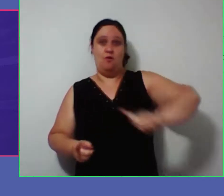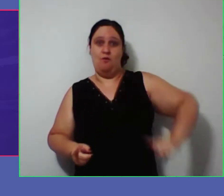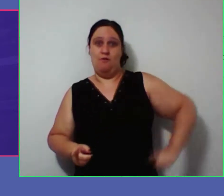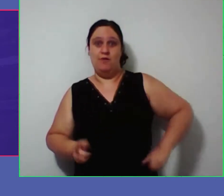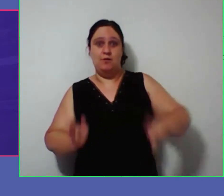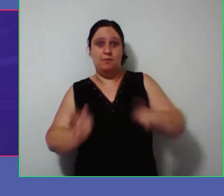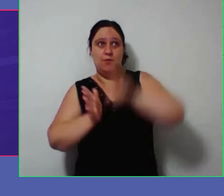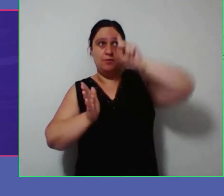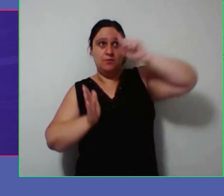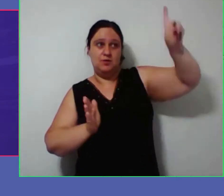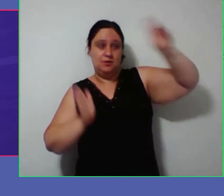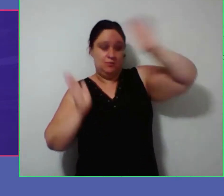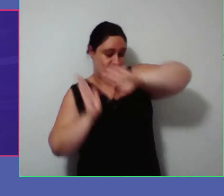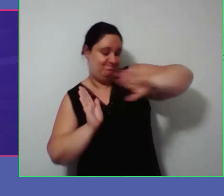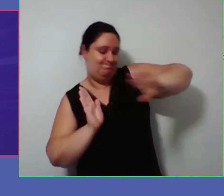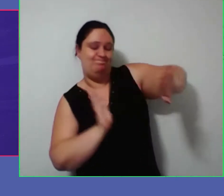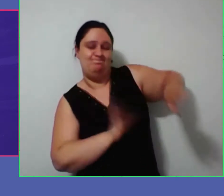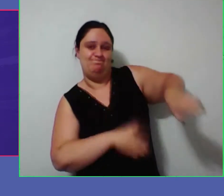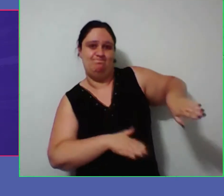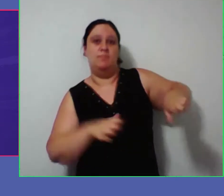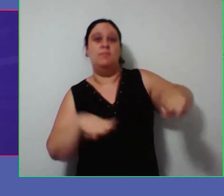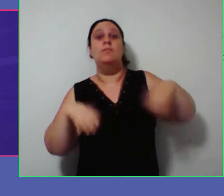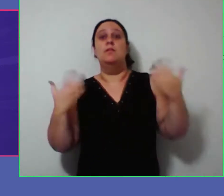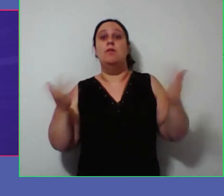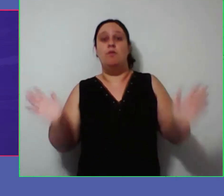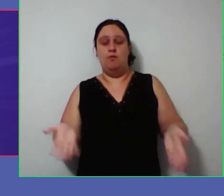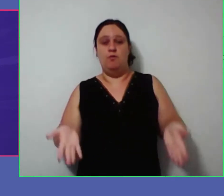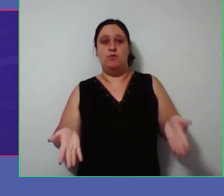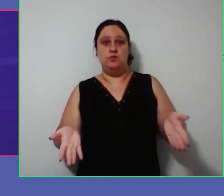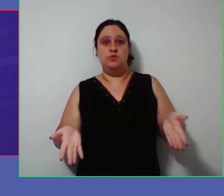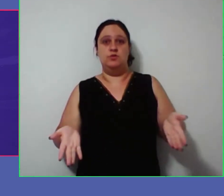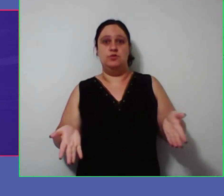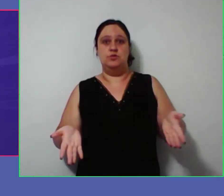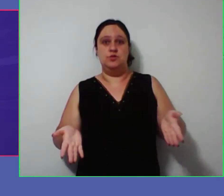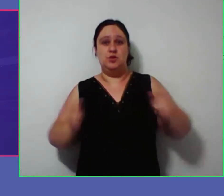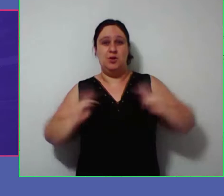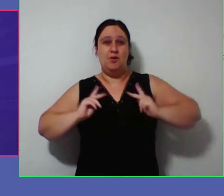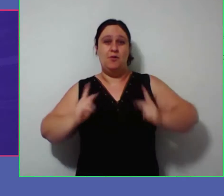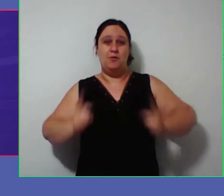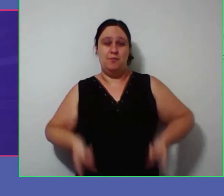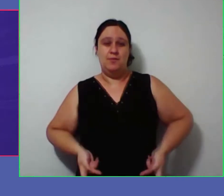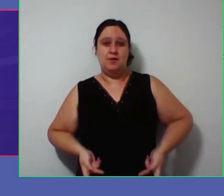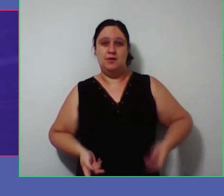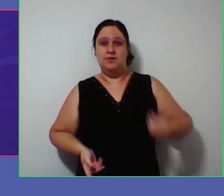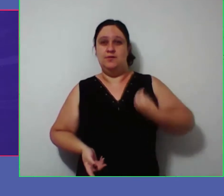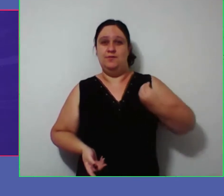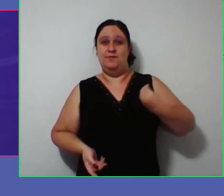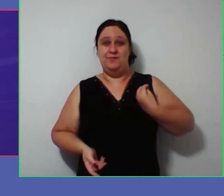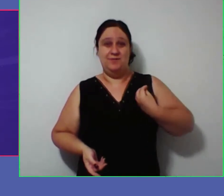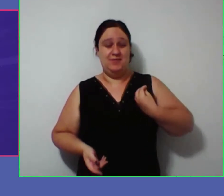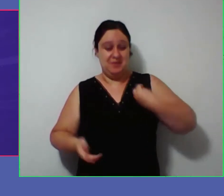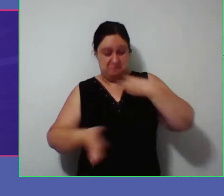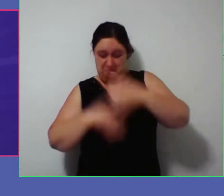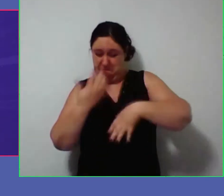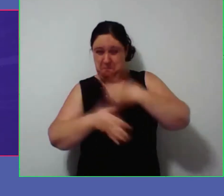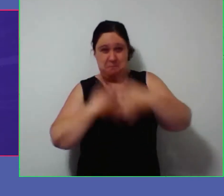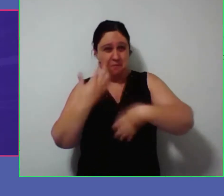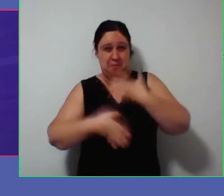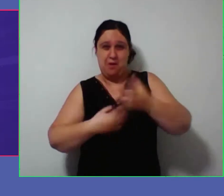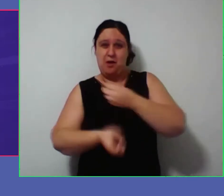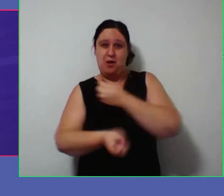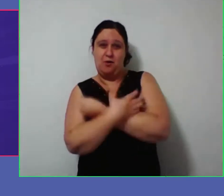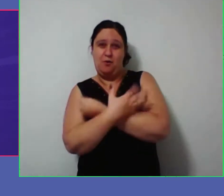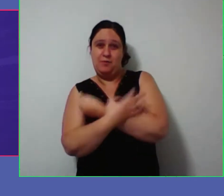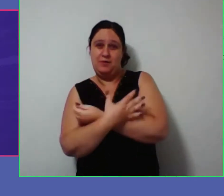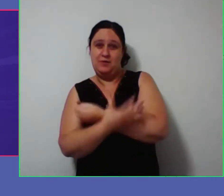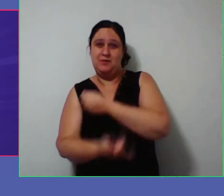terra, os seres humanos vivem uma vida caótica, debaixo da corrupção, debaixo do engano e